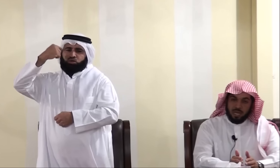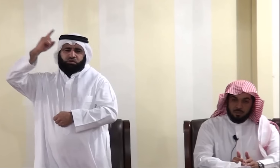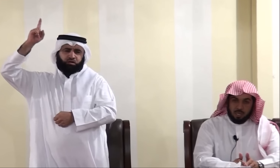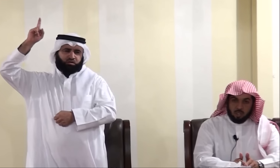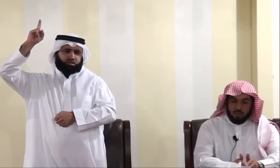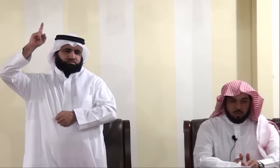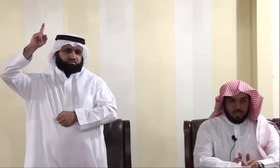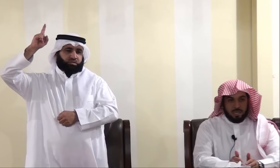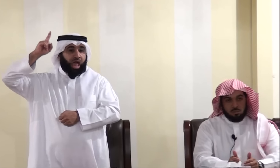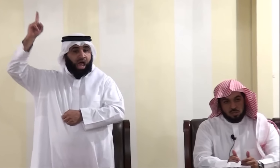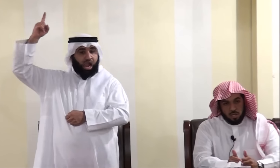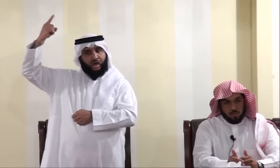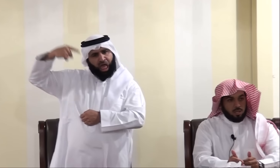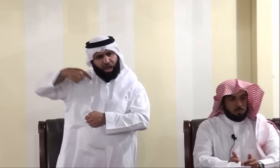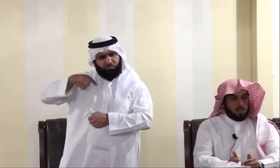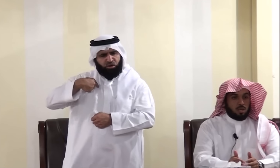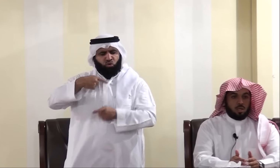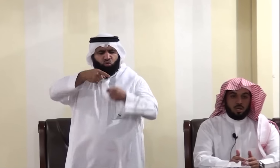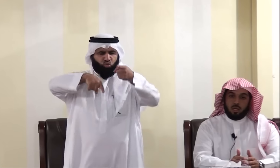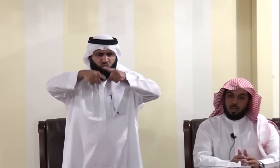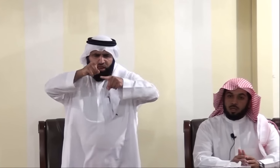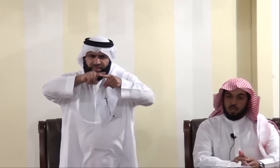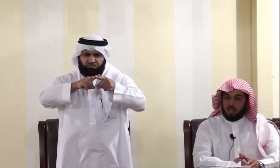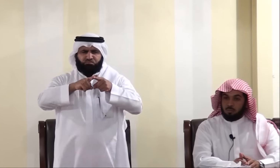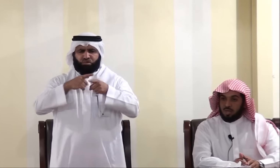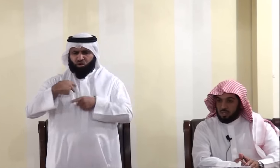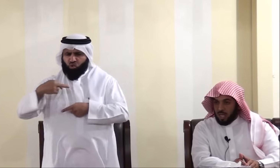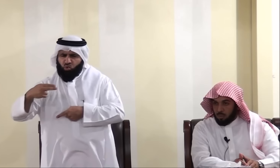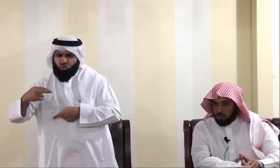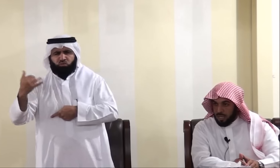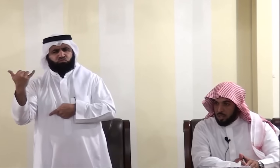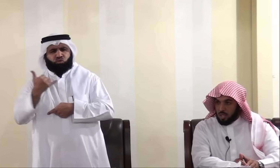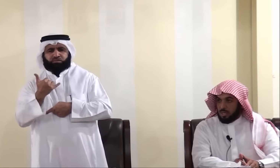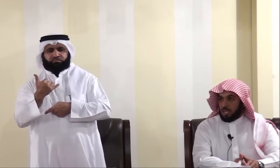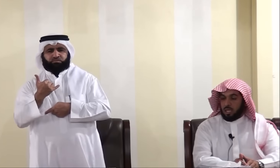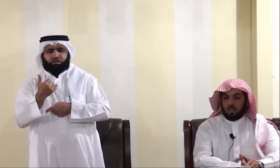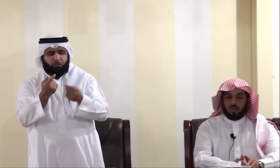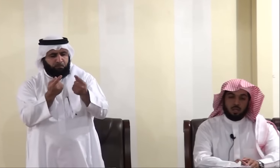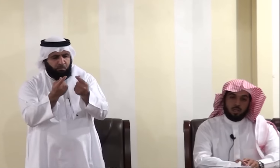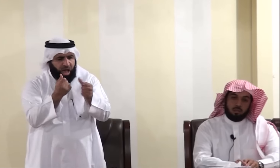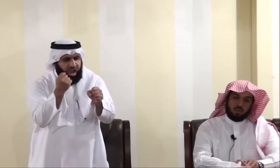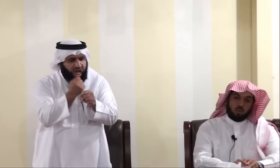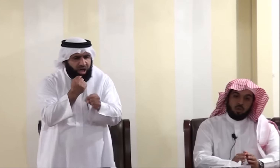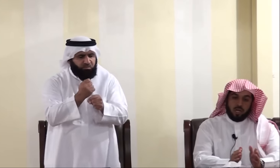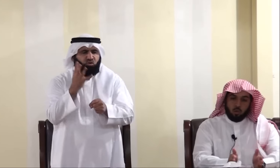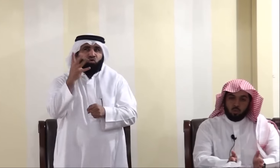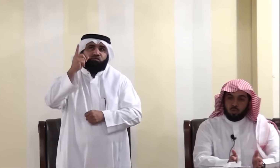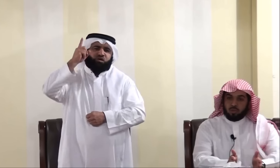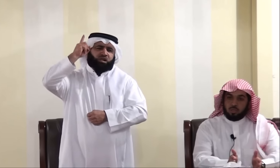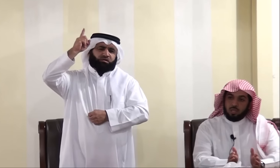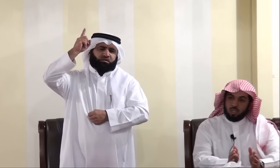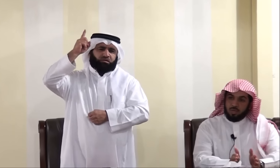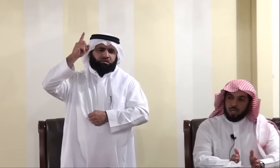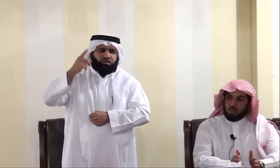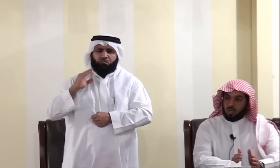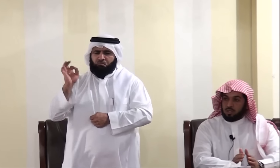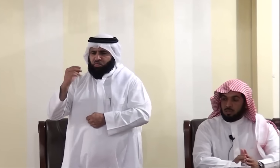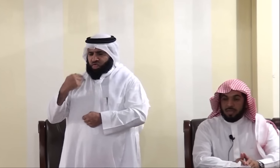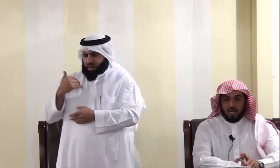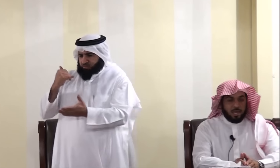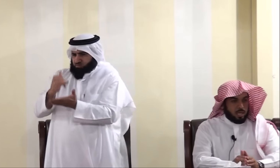ما أمر الله سبحانه وتعالى من صلة رحمه، من التعامل مع هذا المال، من كل هالأمور يجب